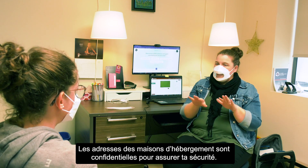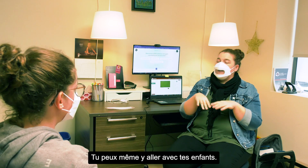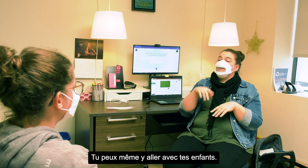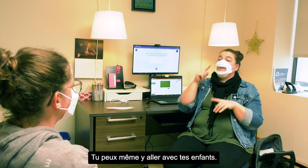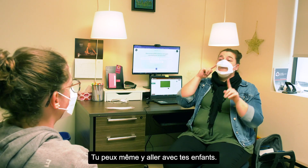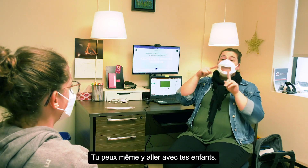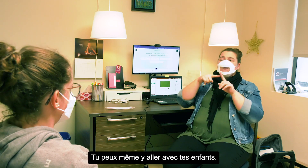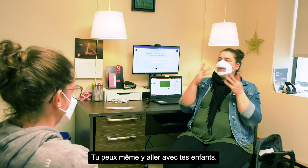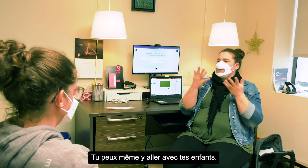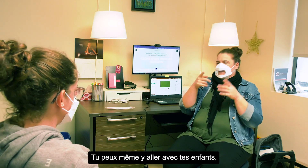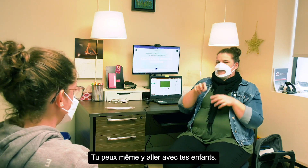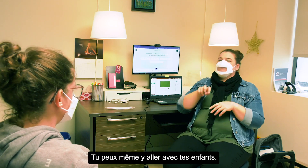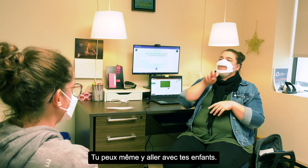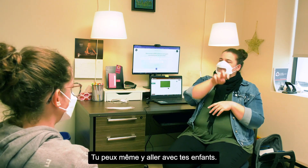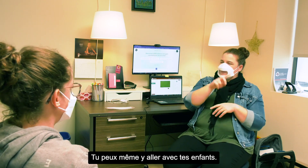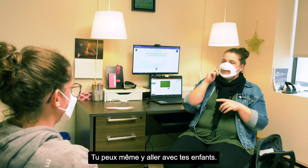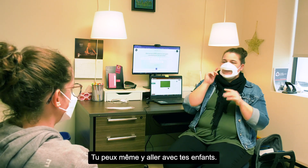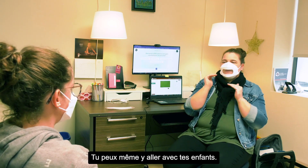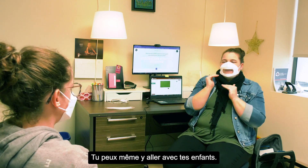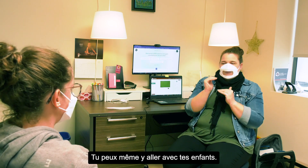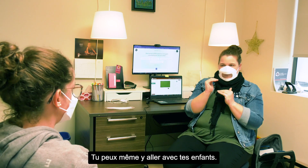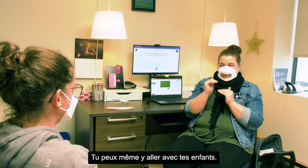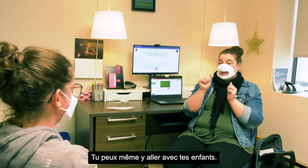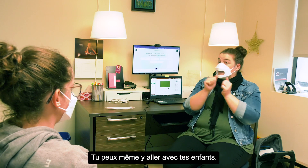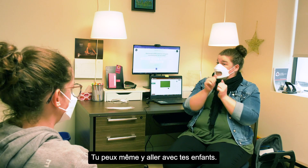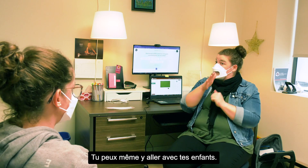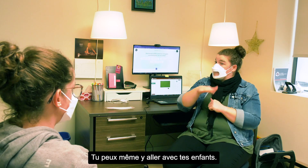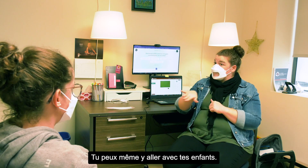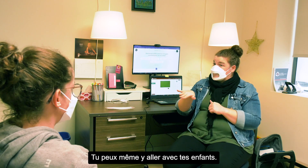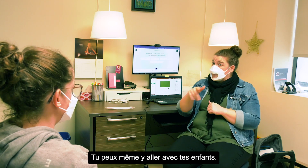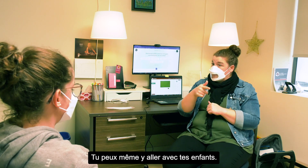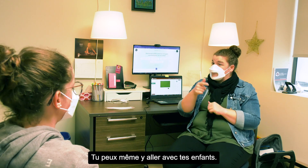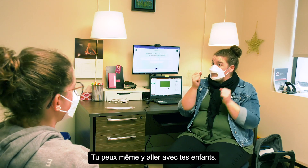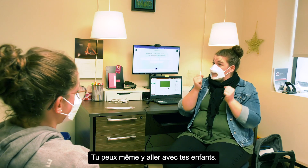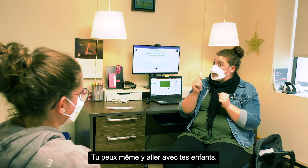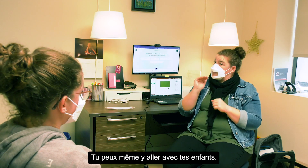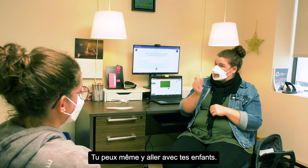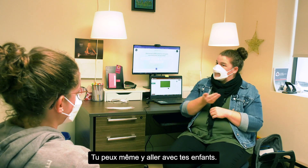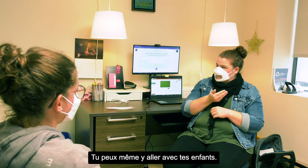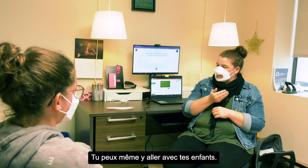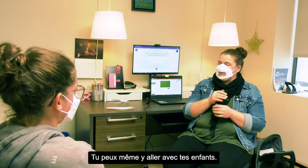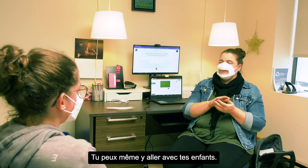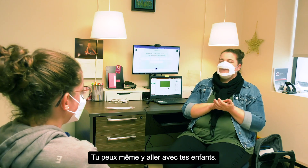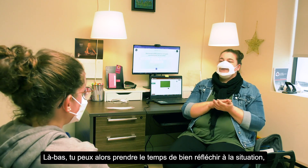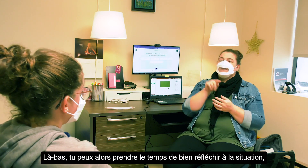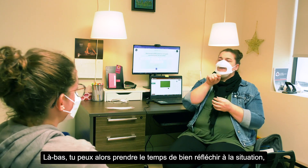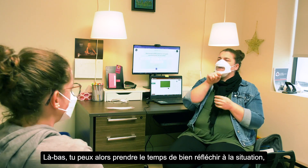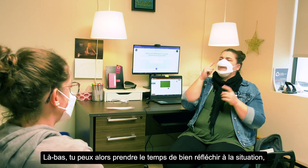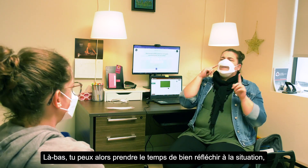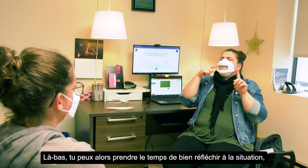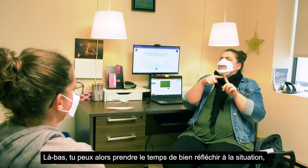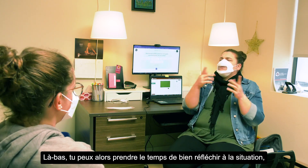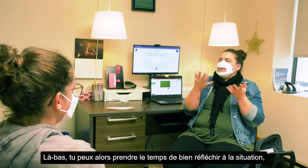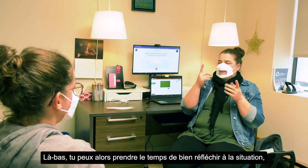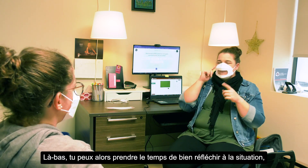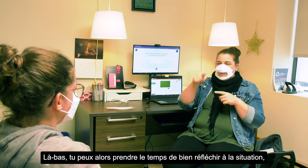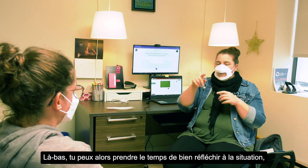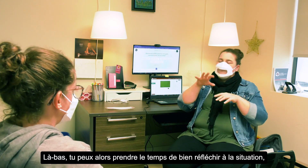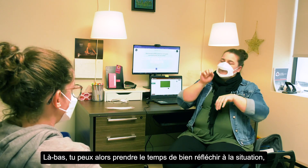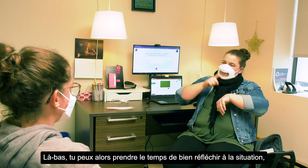mission principale est de loger les femmes et leurs enfants si elles en ont pour leur sécurité. Aussi, les femmes qui sont logées